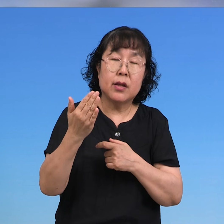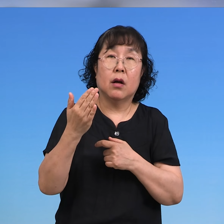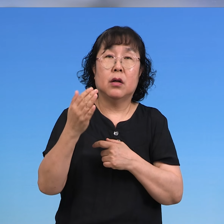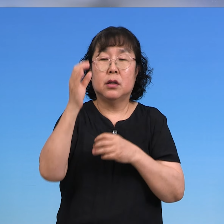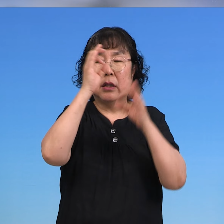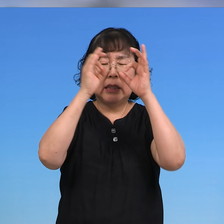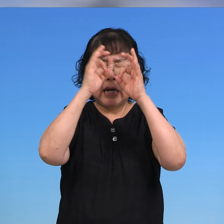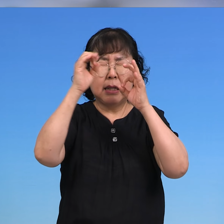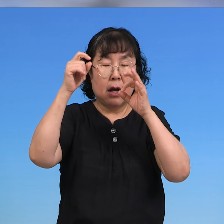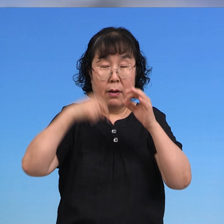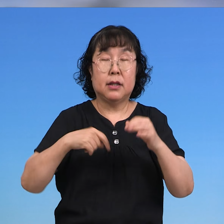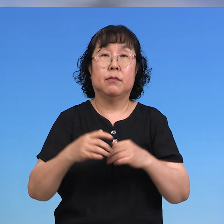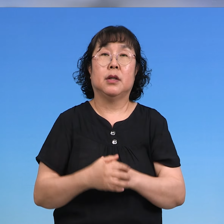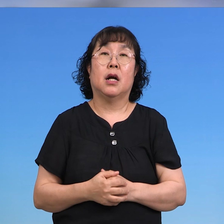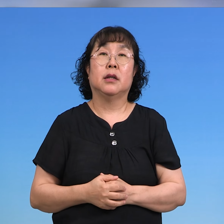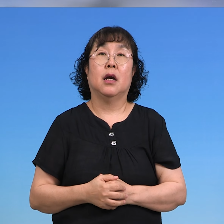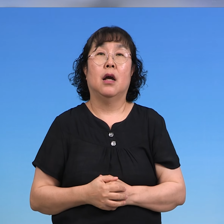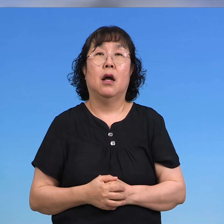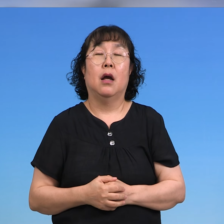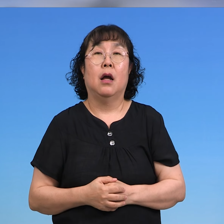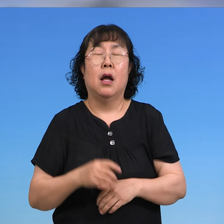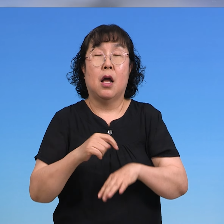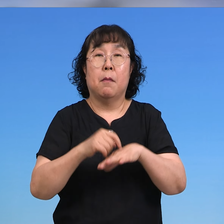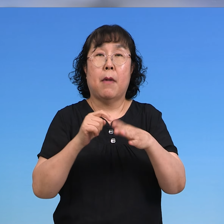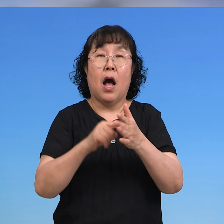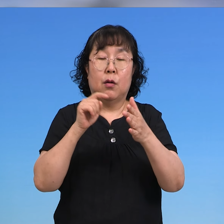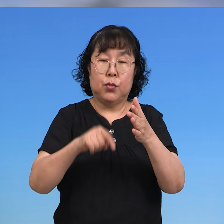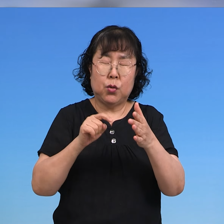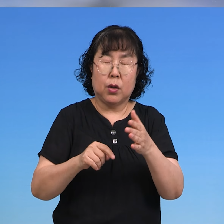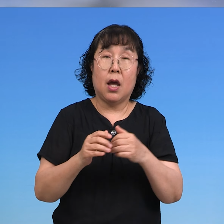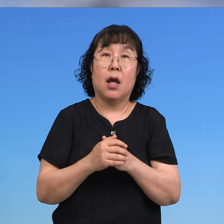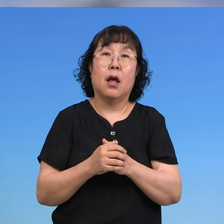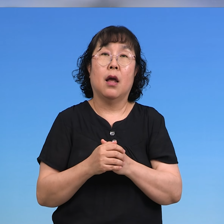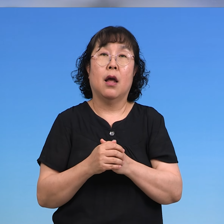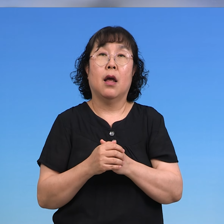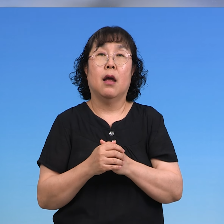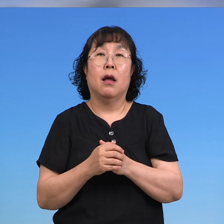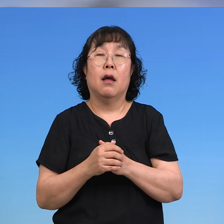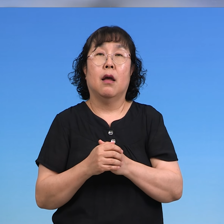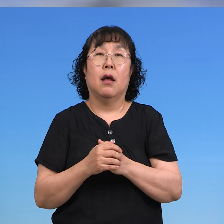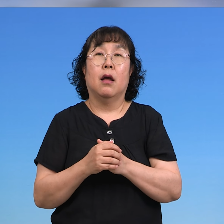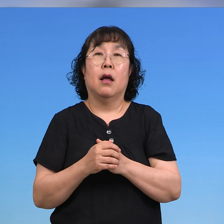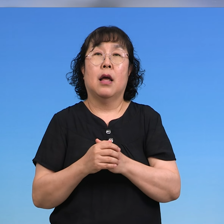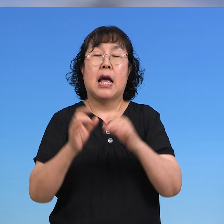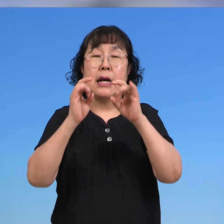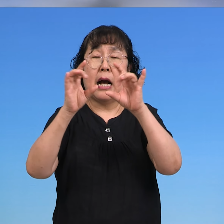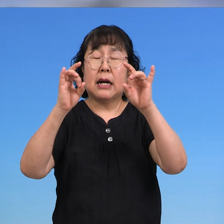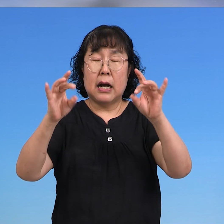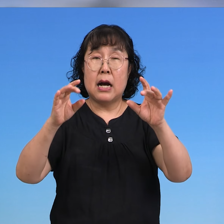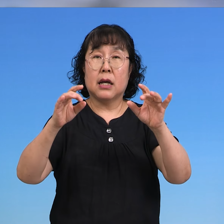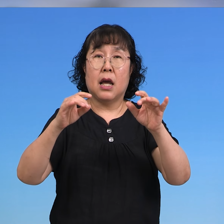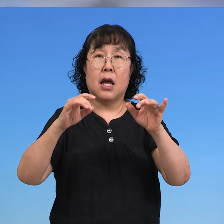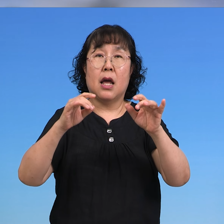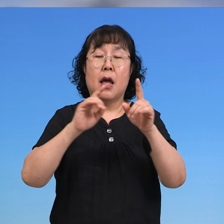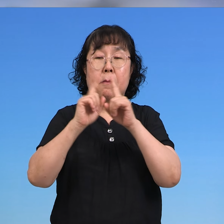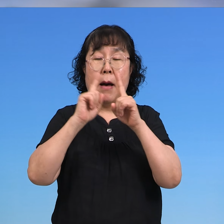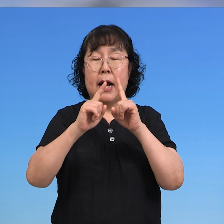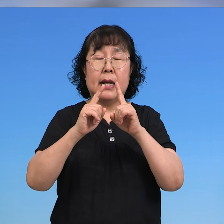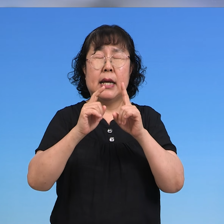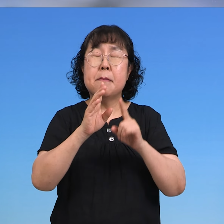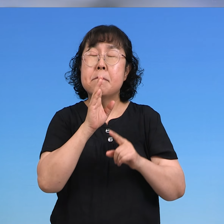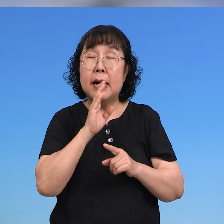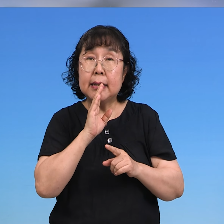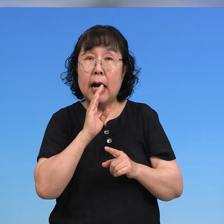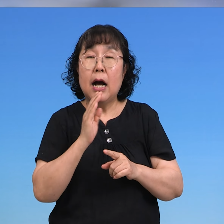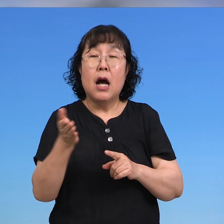걸어가면서 이게 굉장히 마음에 저에게 좀 그 고뇌였습니다. 이 각각의 지적이 다 옳은데 그게 몽아지니까 당나귀가